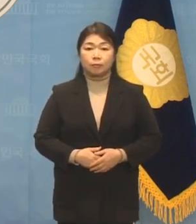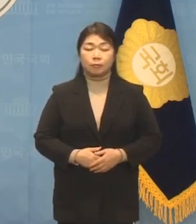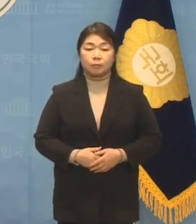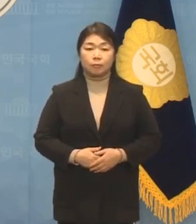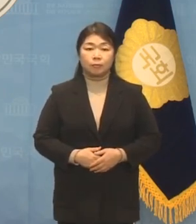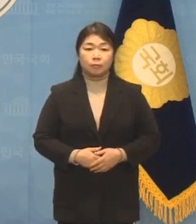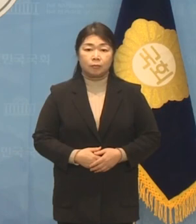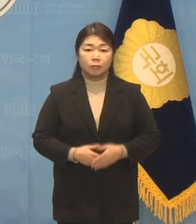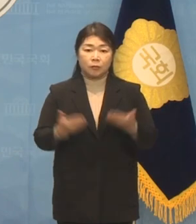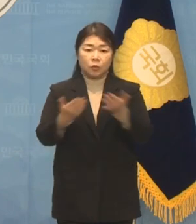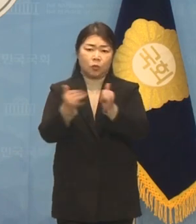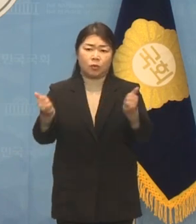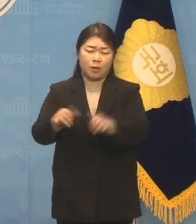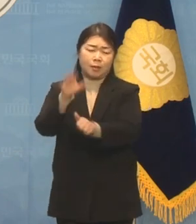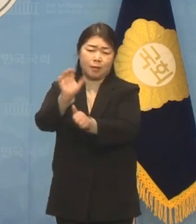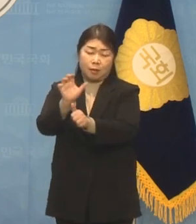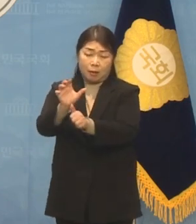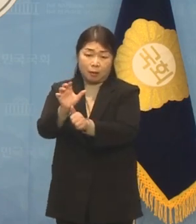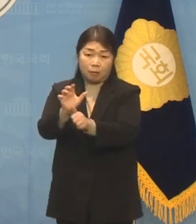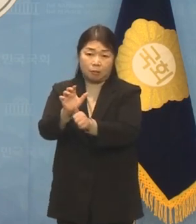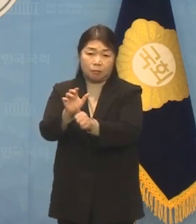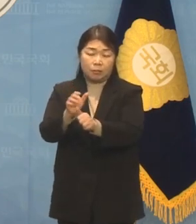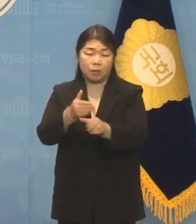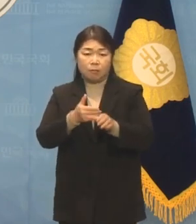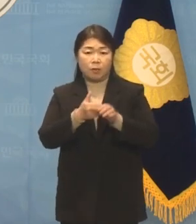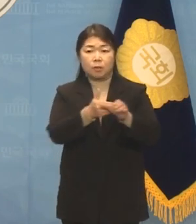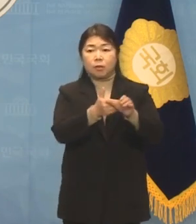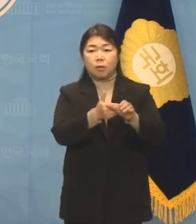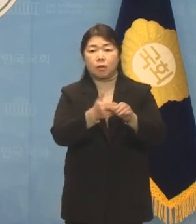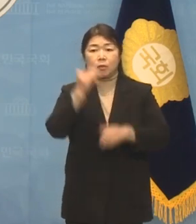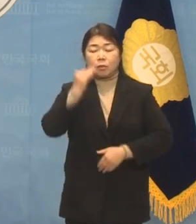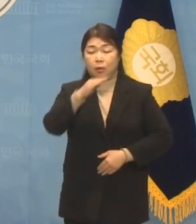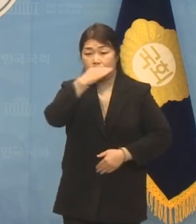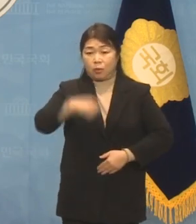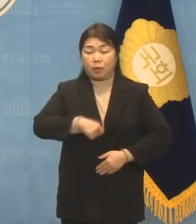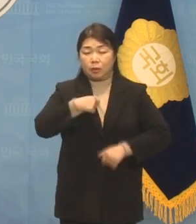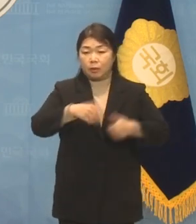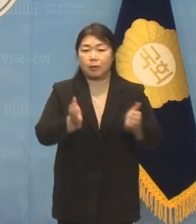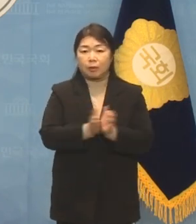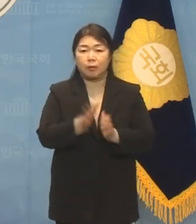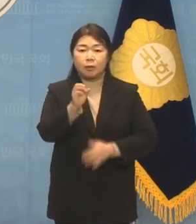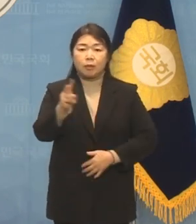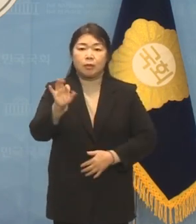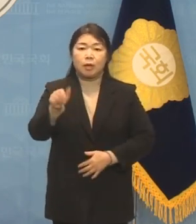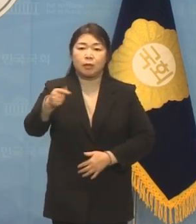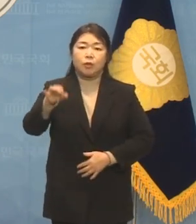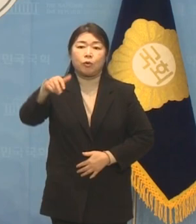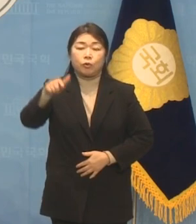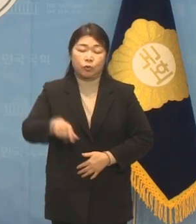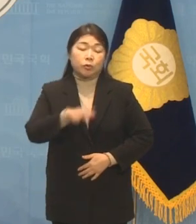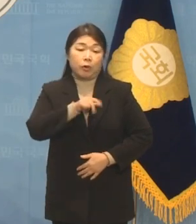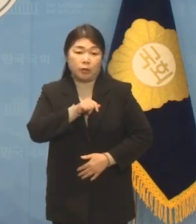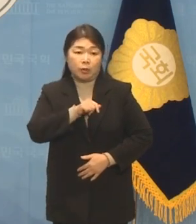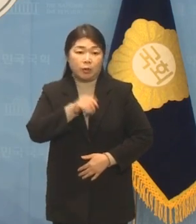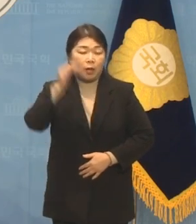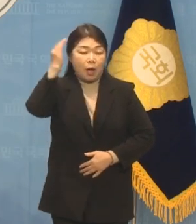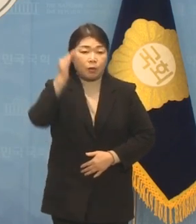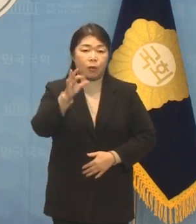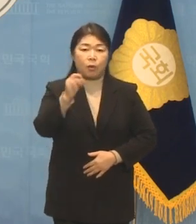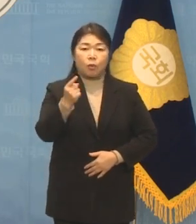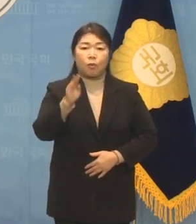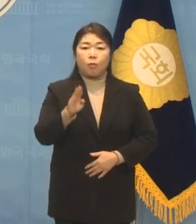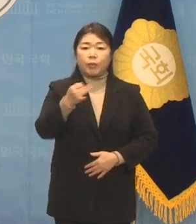무도한 노동자 탄압에 맞서 녹색정의당과 양경규 의원이 한국옵티칼 공장 문 앞을